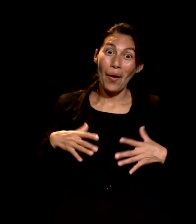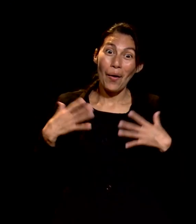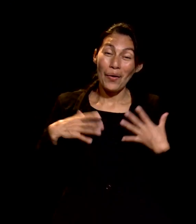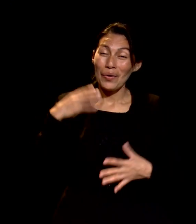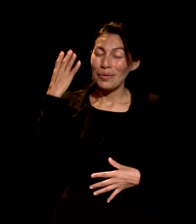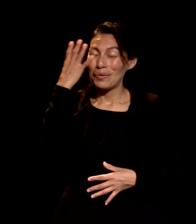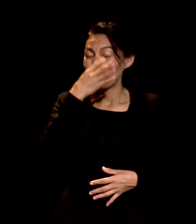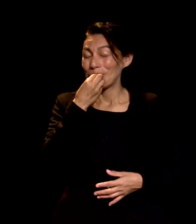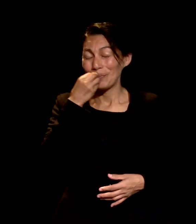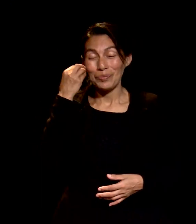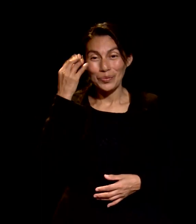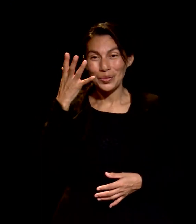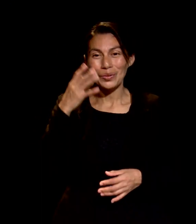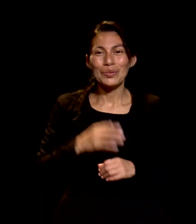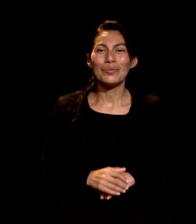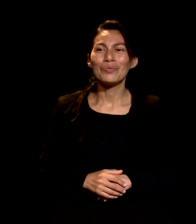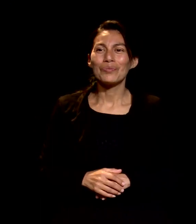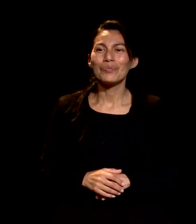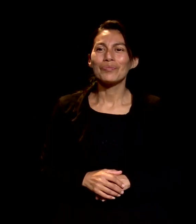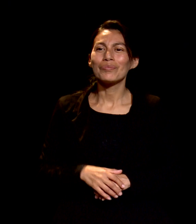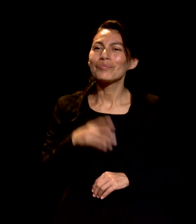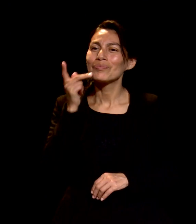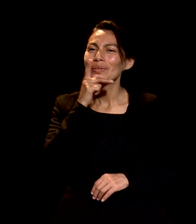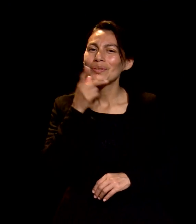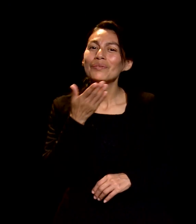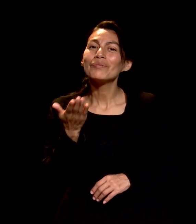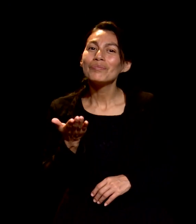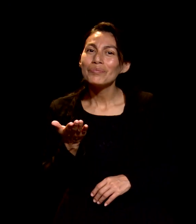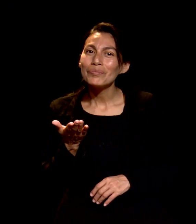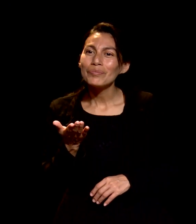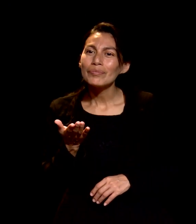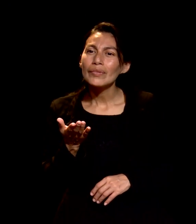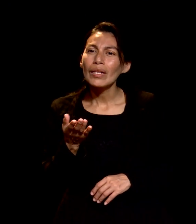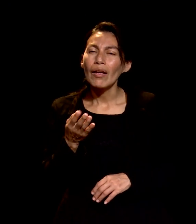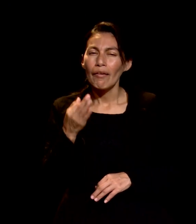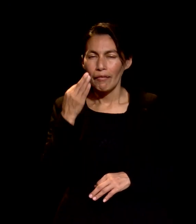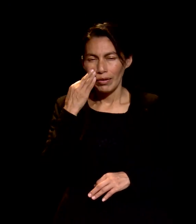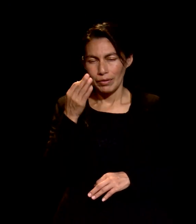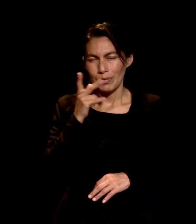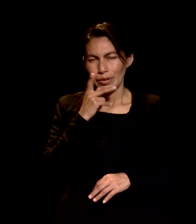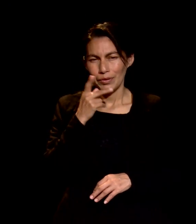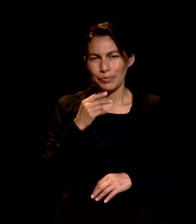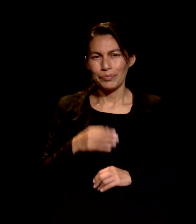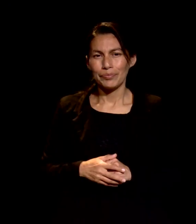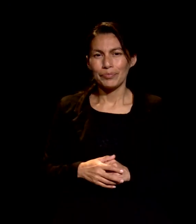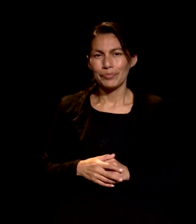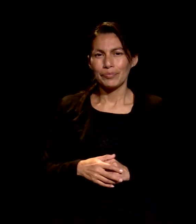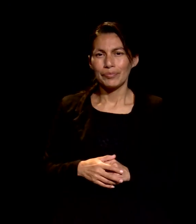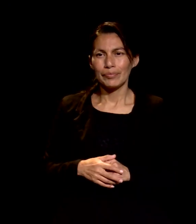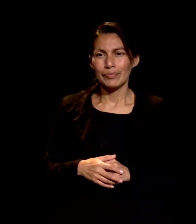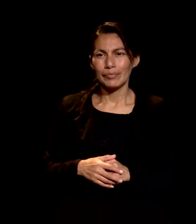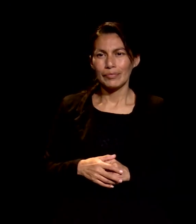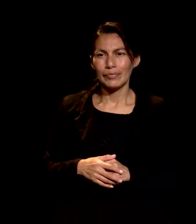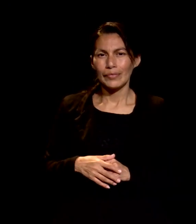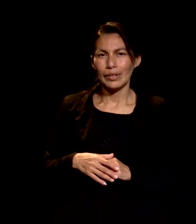maravilloso como Dios va guiando pastor pastor me llama la atención que